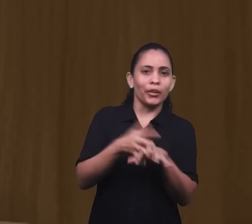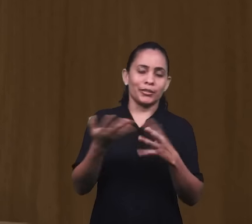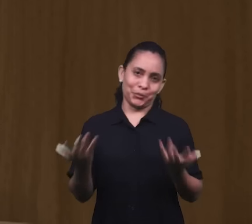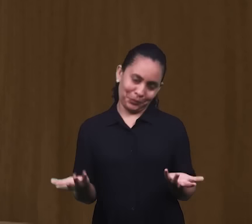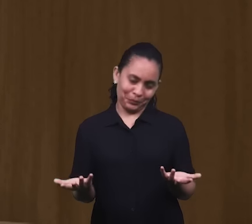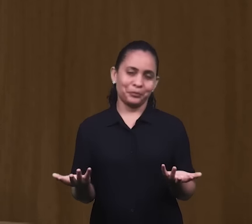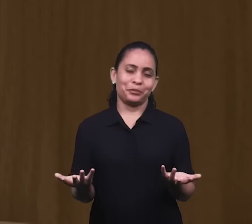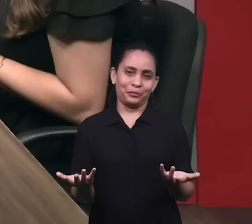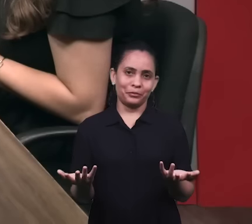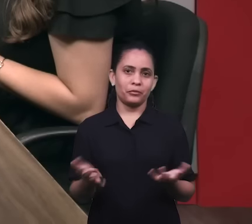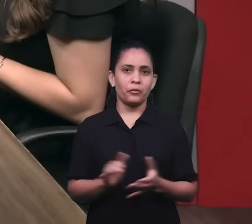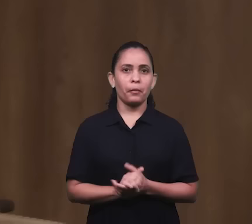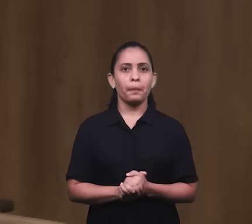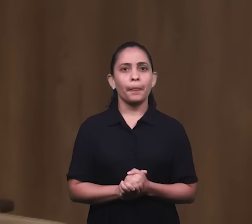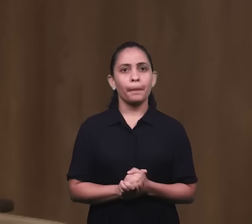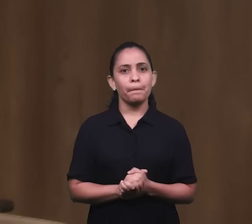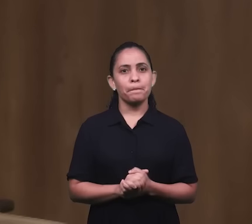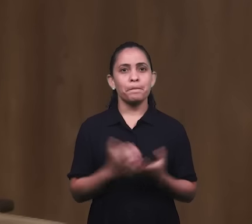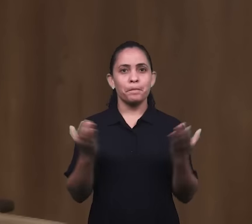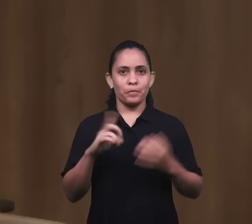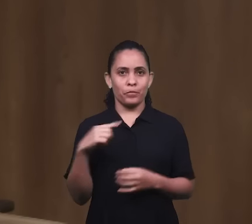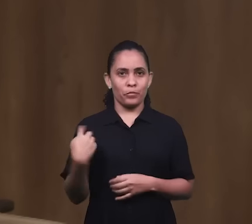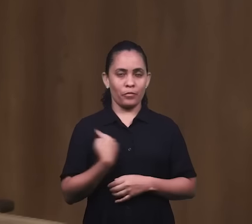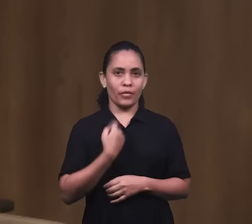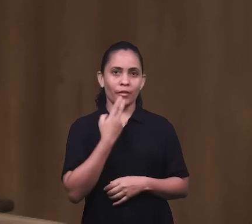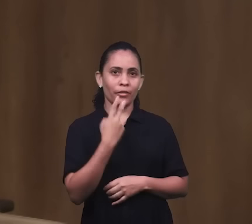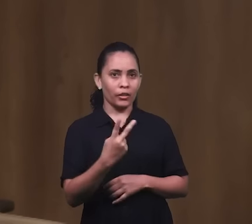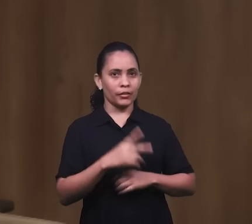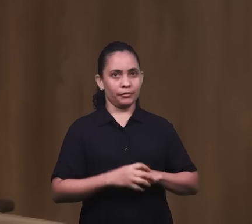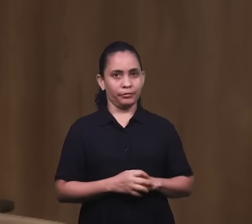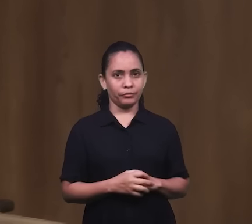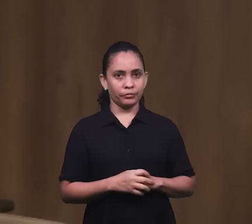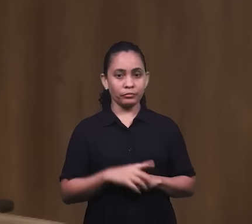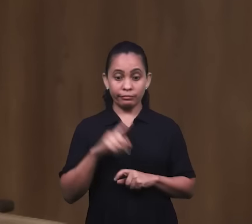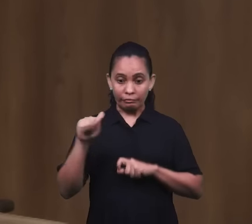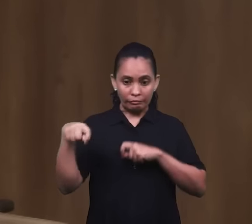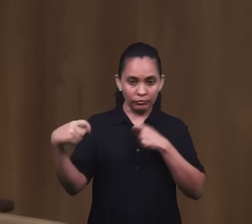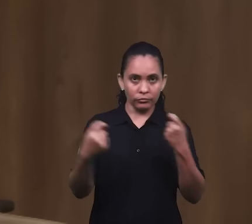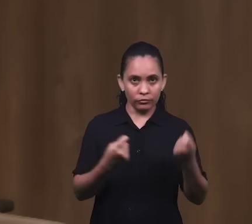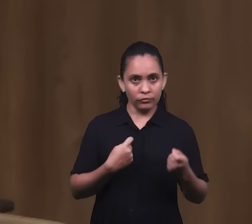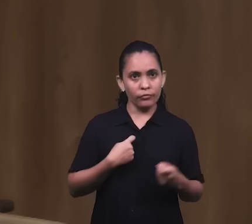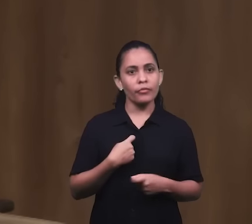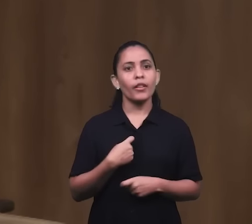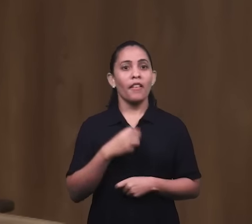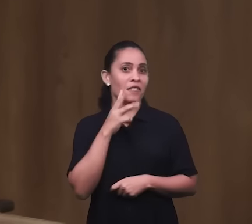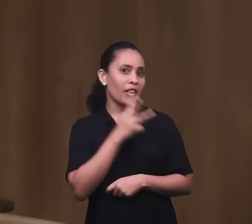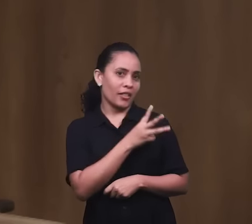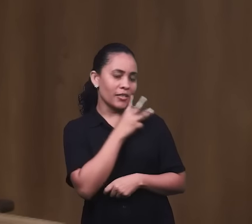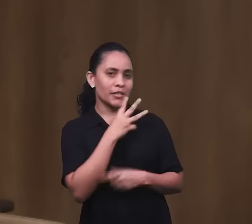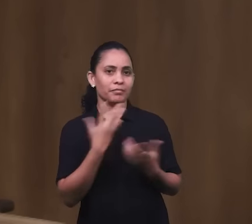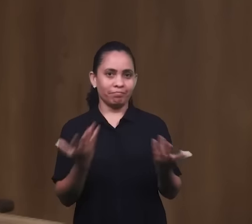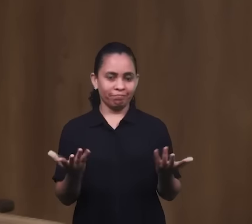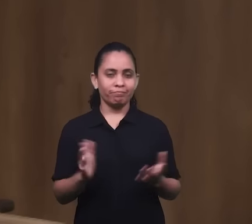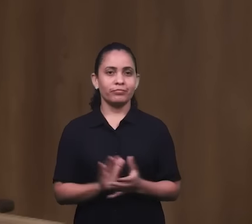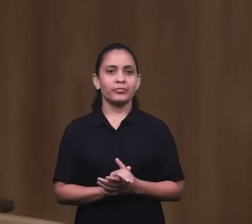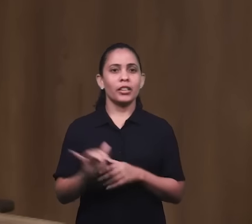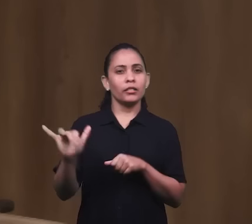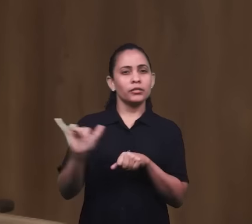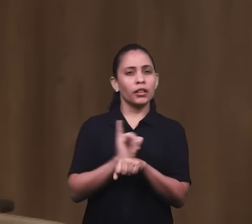uma benção, né? Isso é verdade. E aí nós estávamos falando, né, a questão de sinalização, Nessa. E aí a gente vem